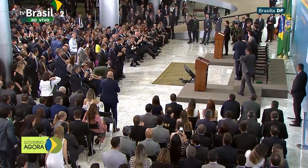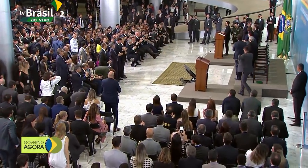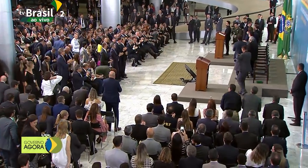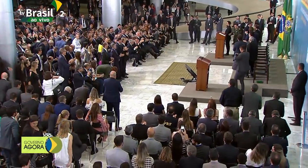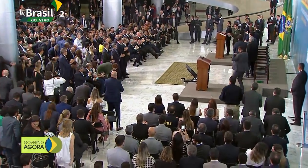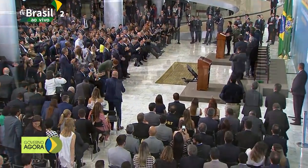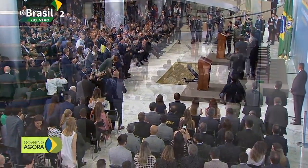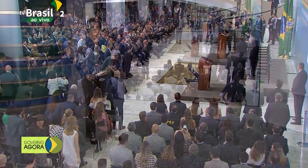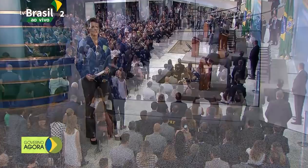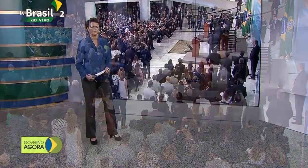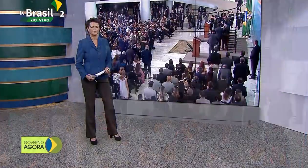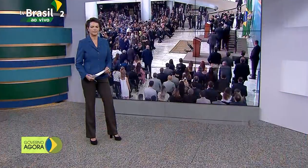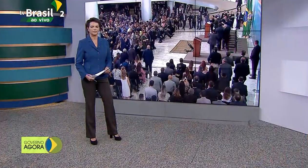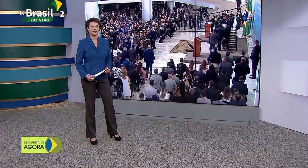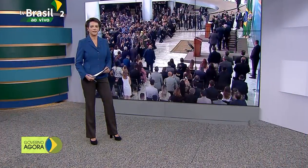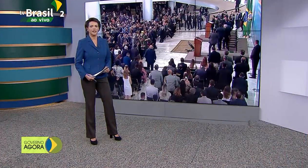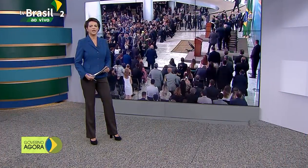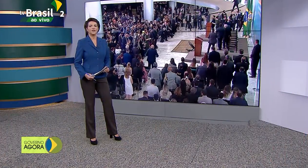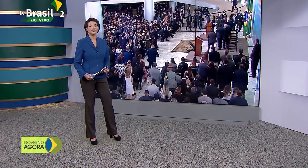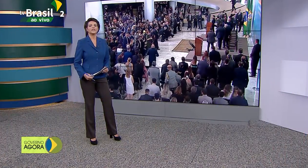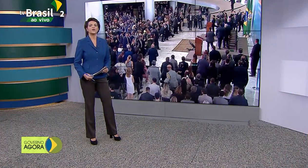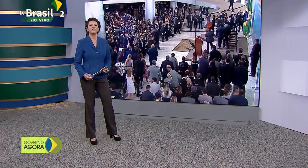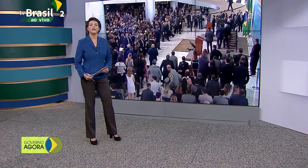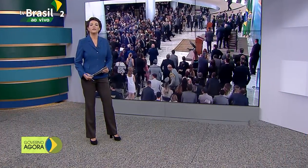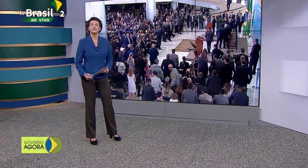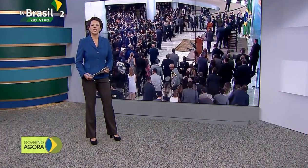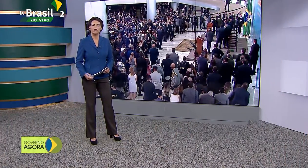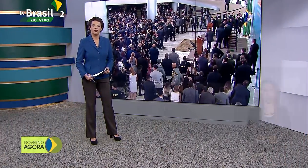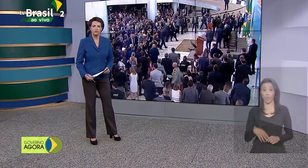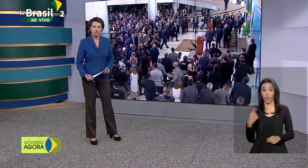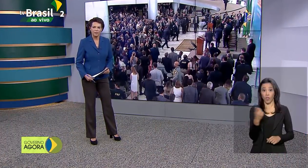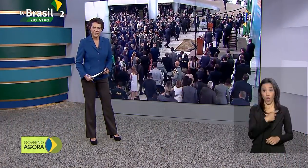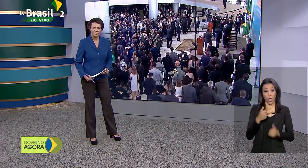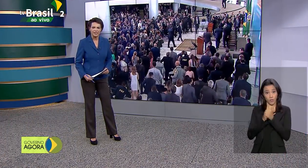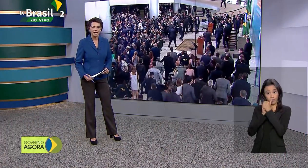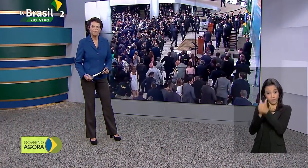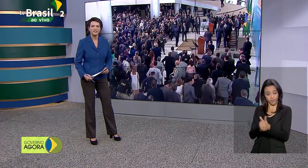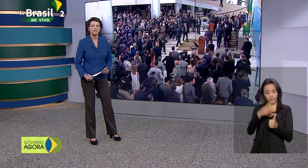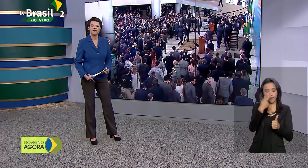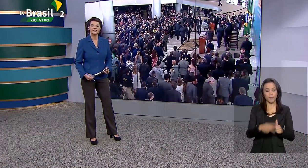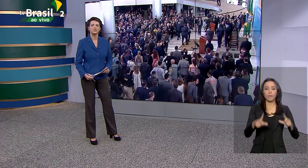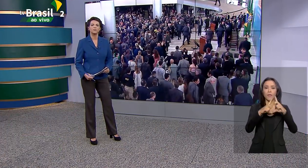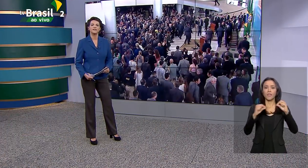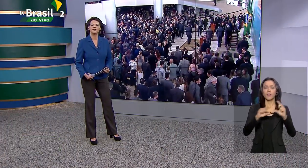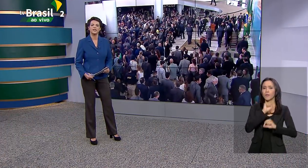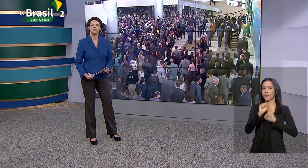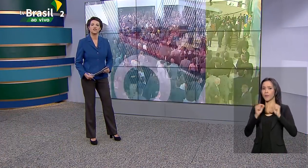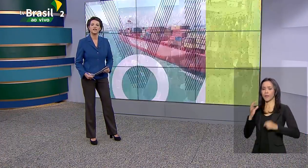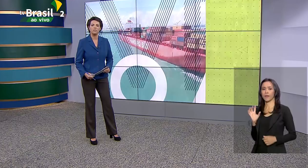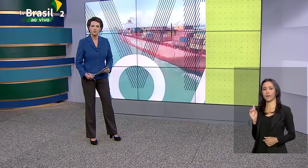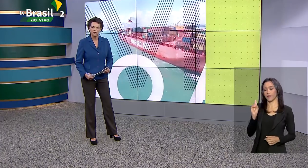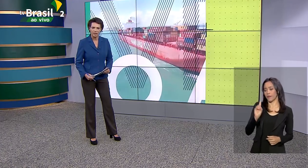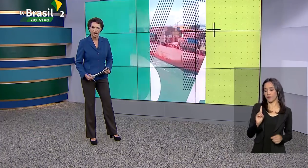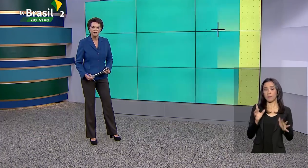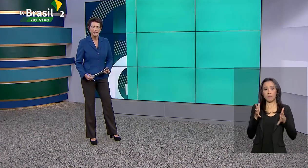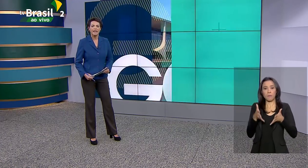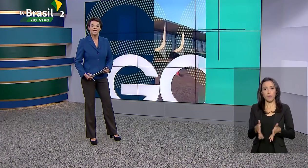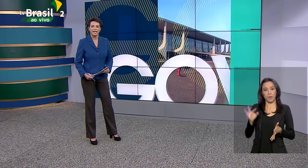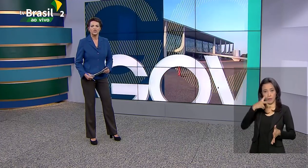Está encerrada esta cerimônia. Nós acompanhamos ao vivo de Brasília a participação do presidente Jair